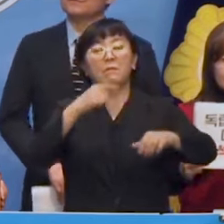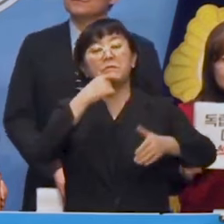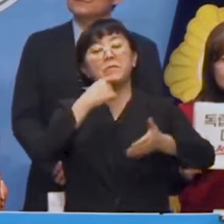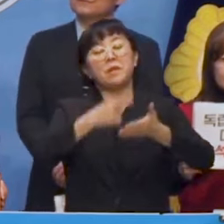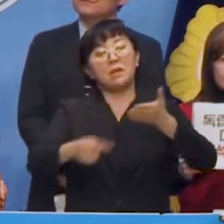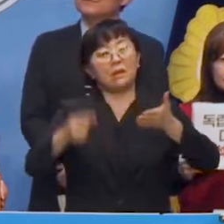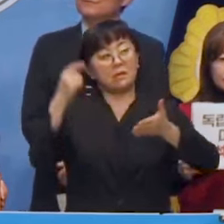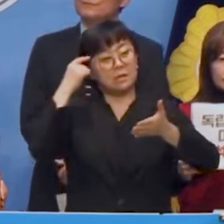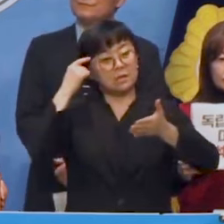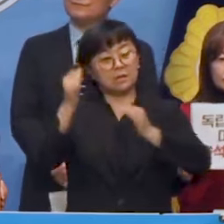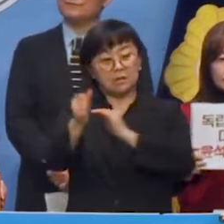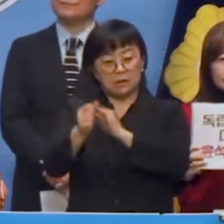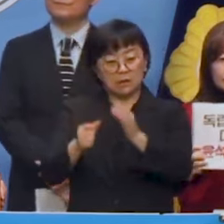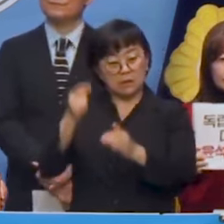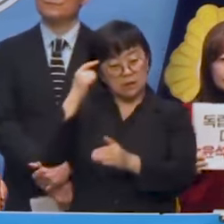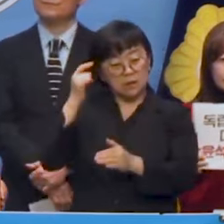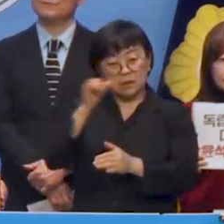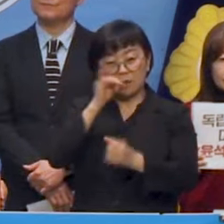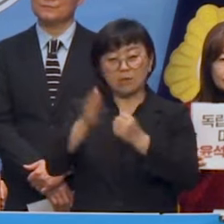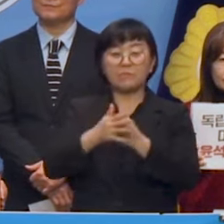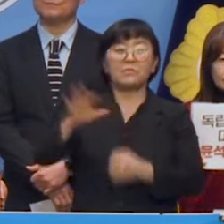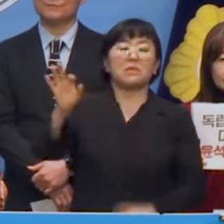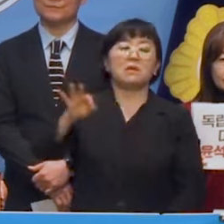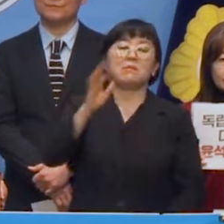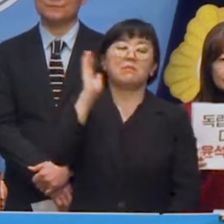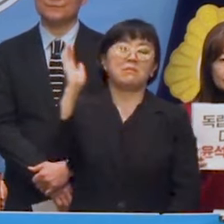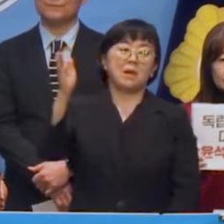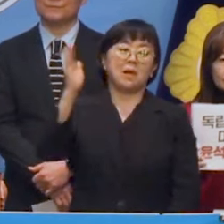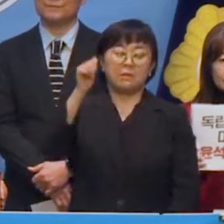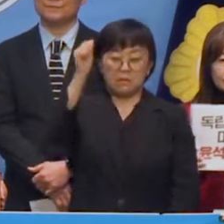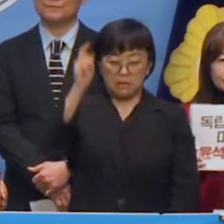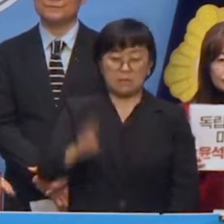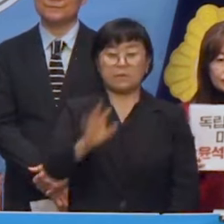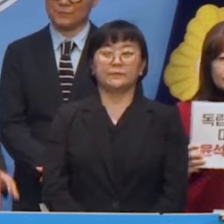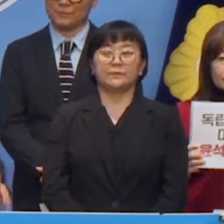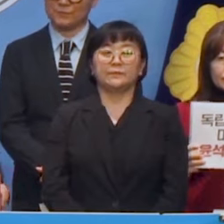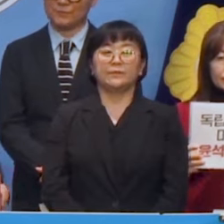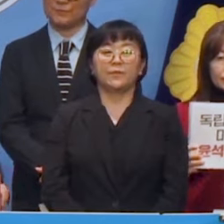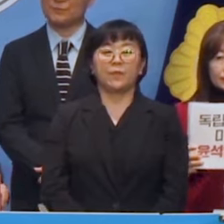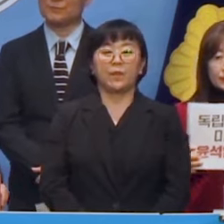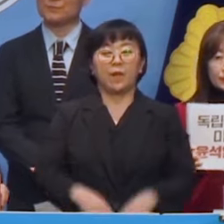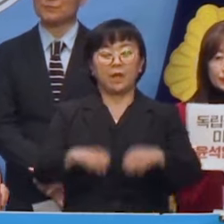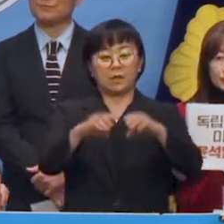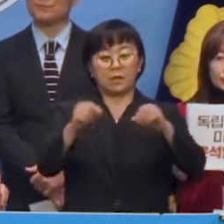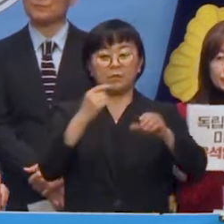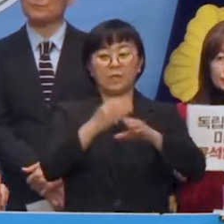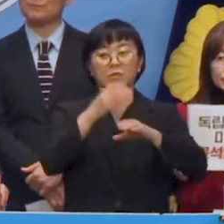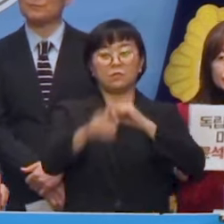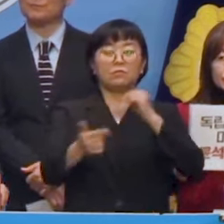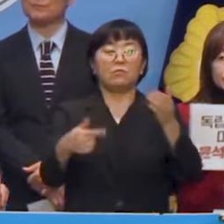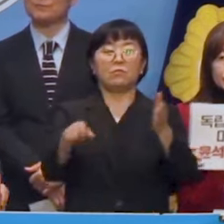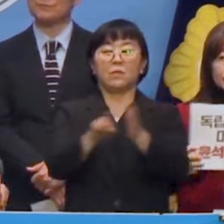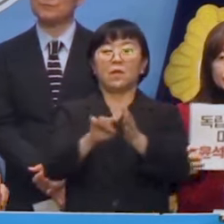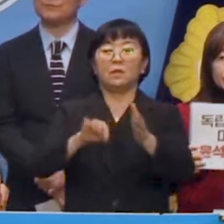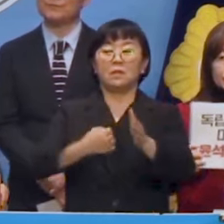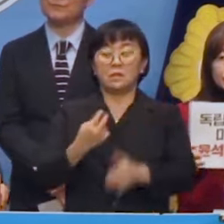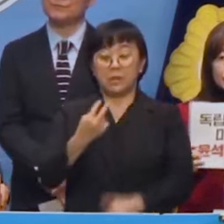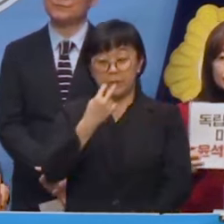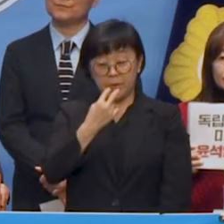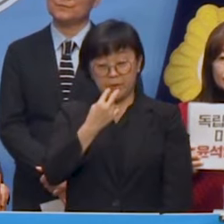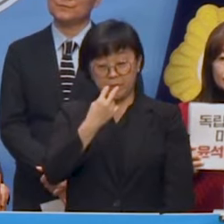피해의식, 열등의식을 갖고 있다는 비하 발언을 수차례 반복했습니다. 이 땅의 민주주의를 위해 자기